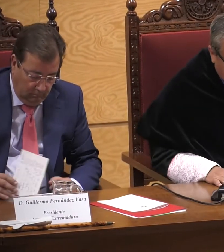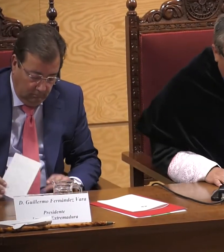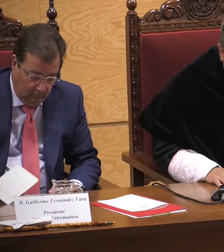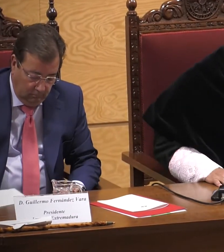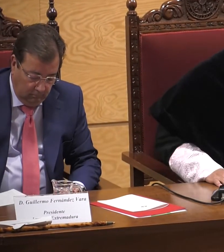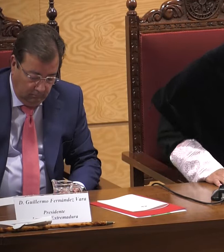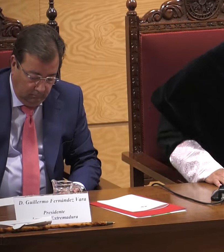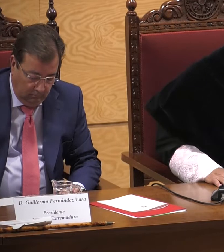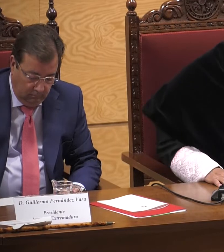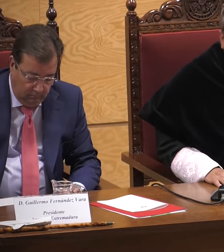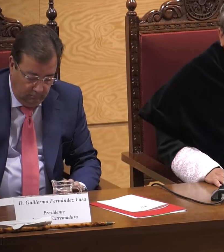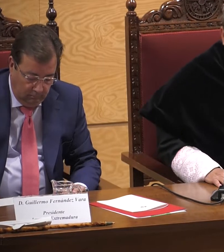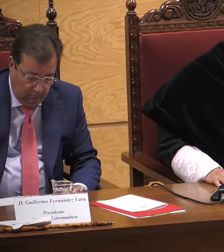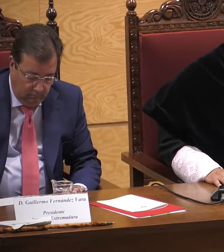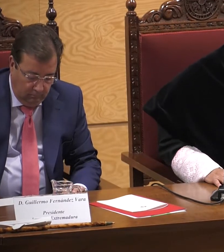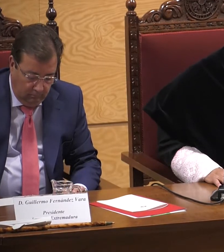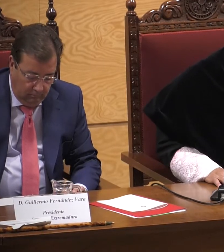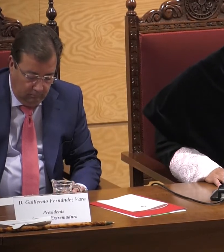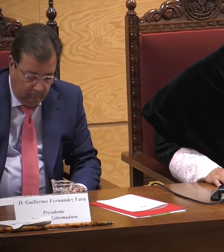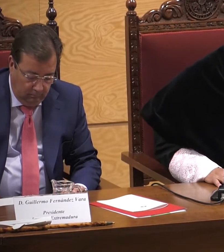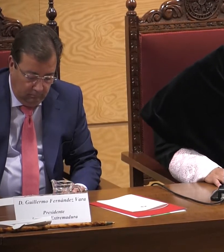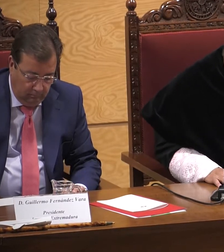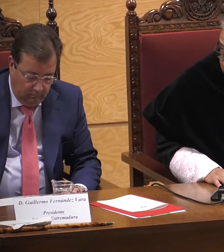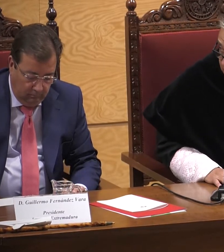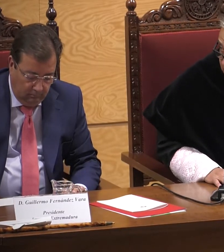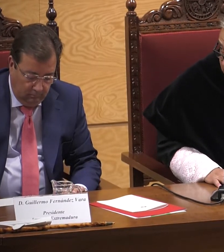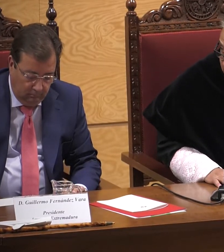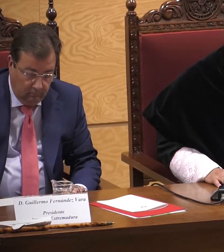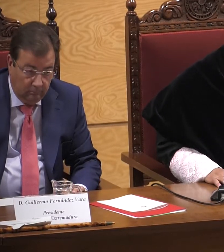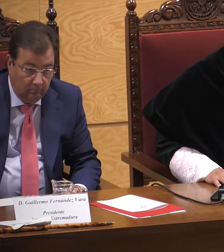Tiene la palabra don Francisco Javier Mesías Díaz.